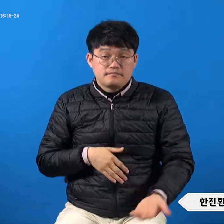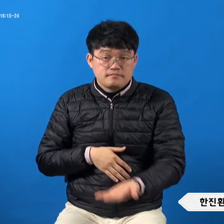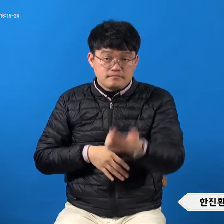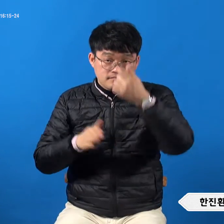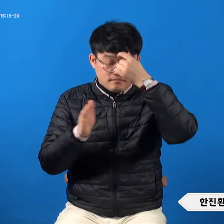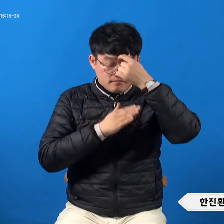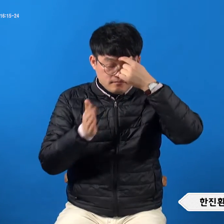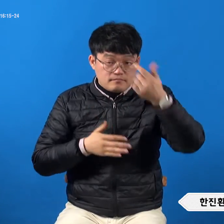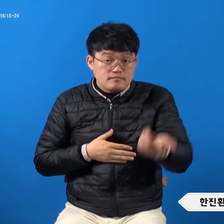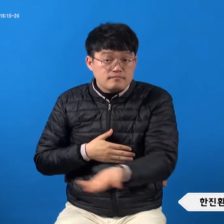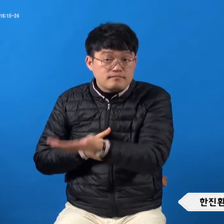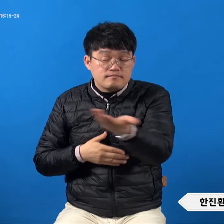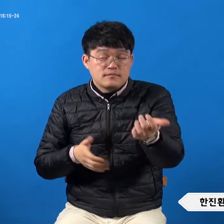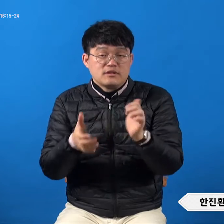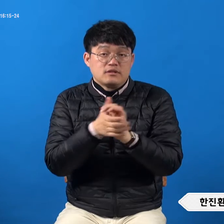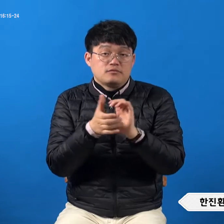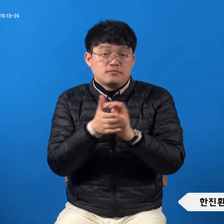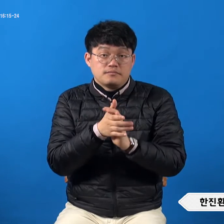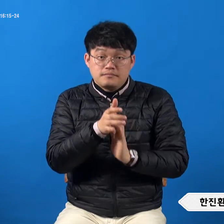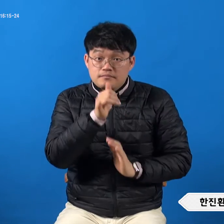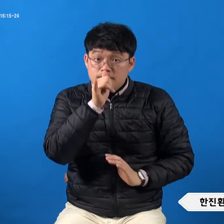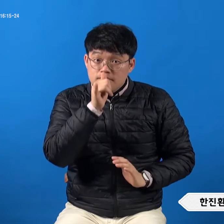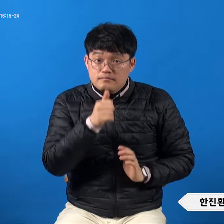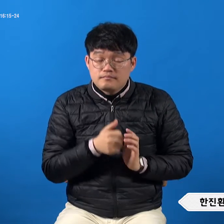성도 여러분에게는 친구가 있습니까?